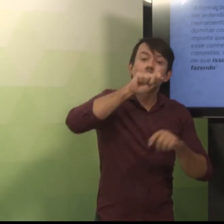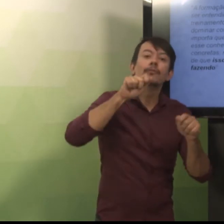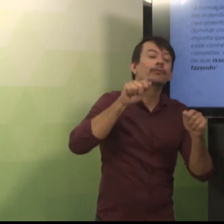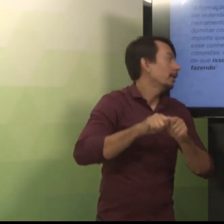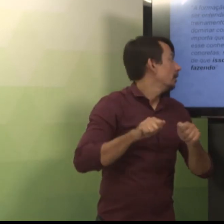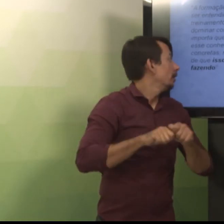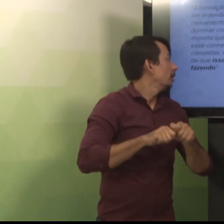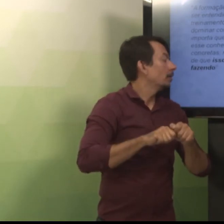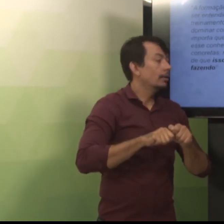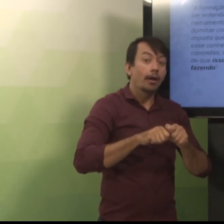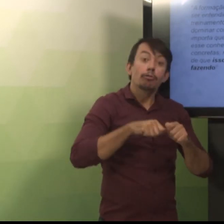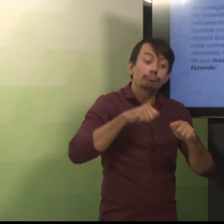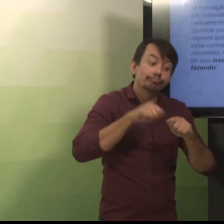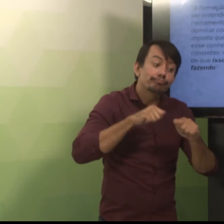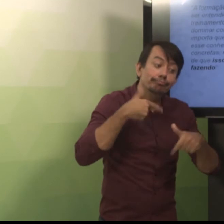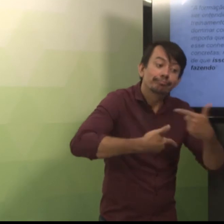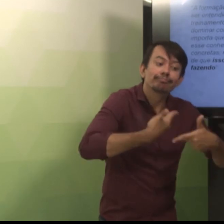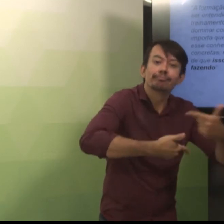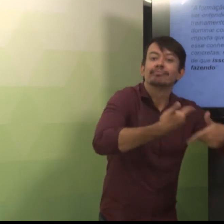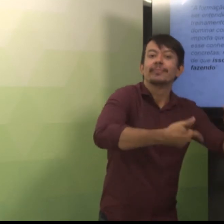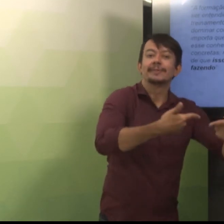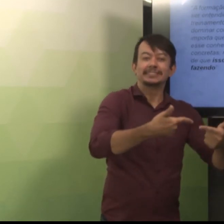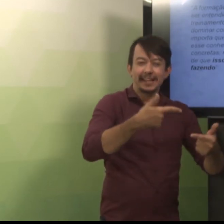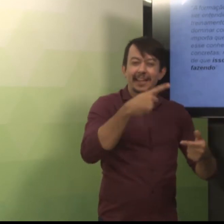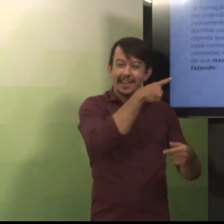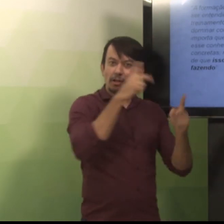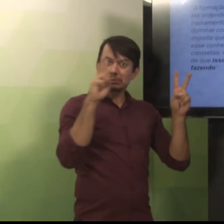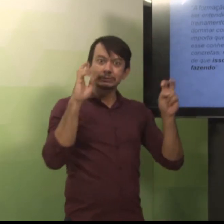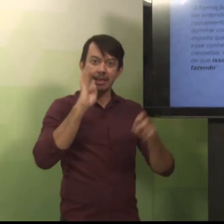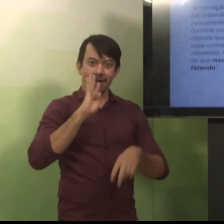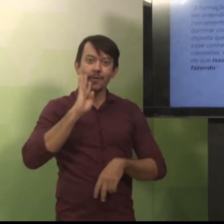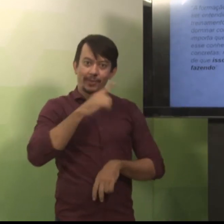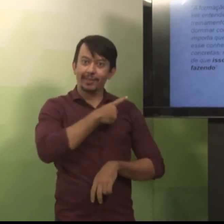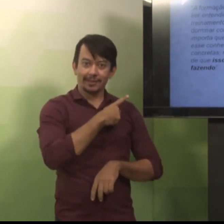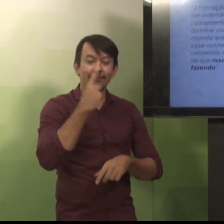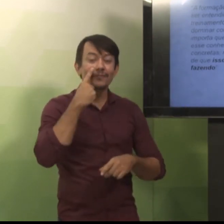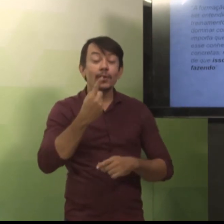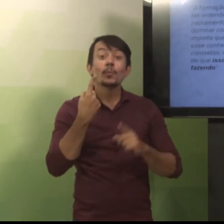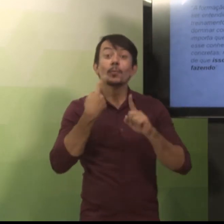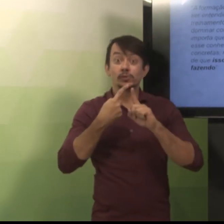É importante aprender a fazer no decorrer do ato de fazer.